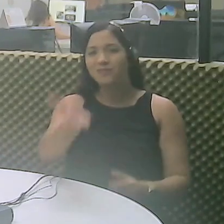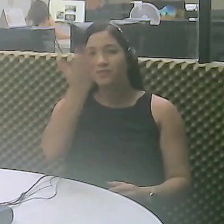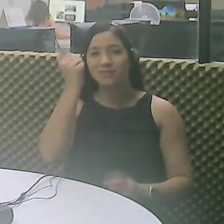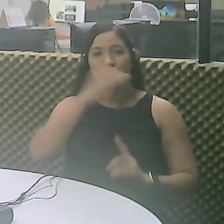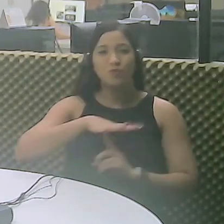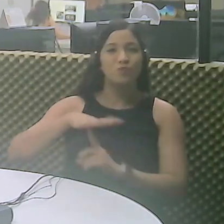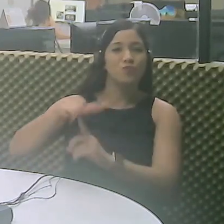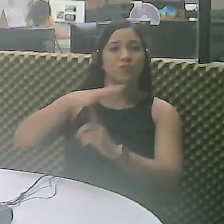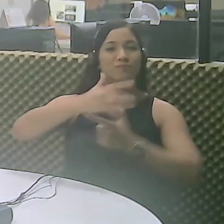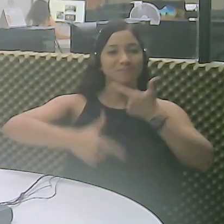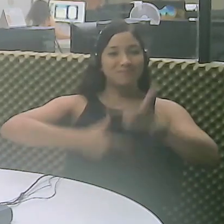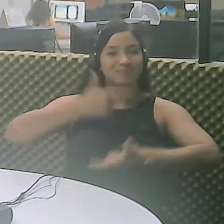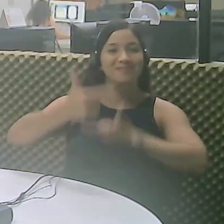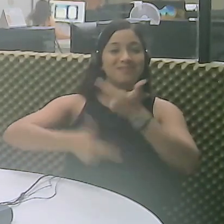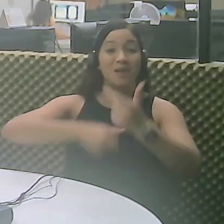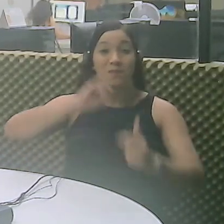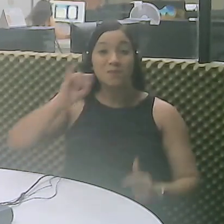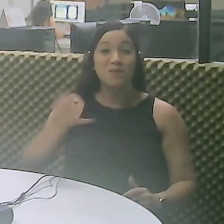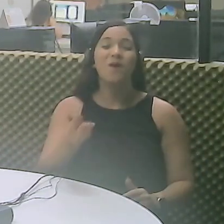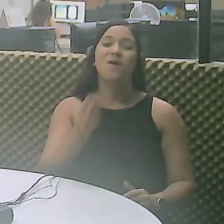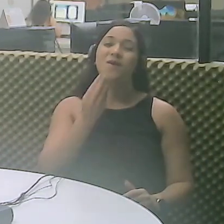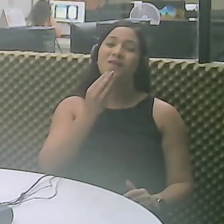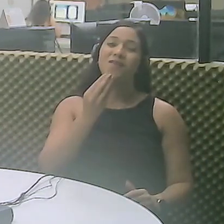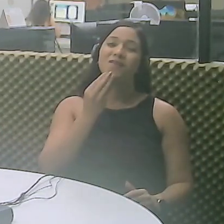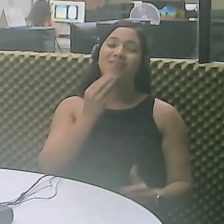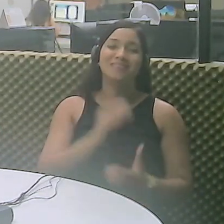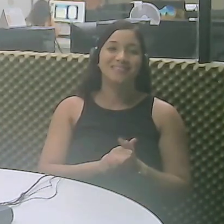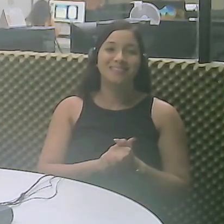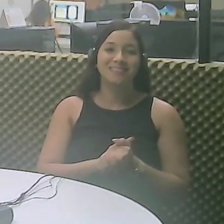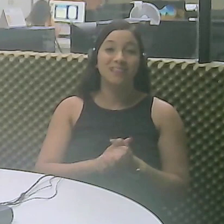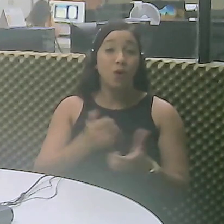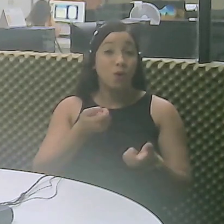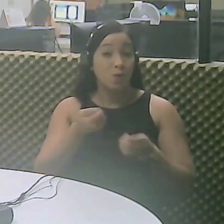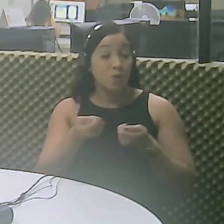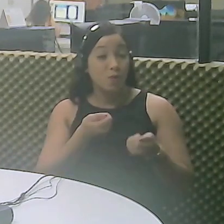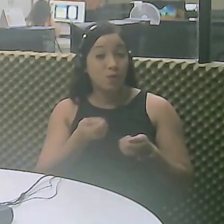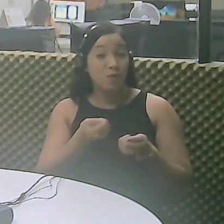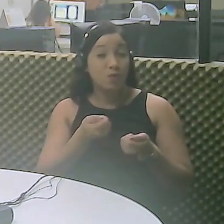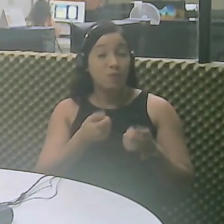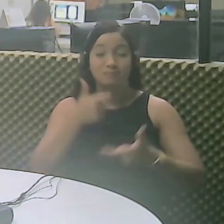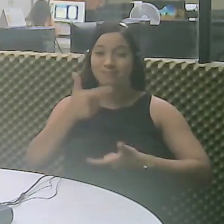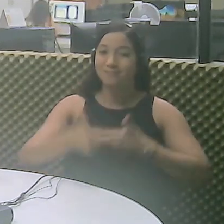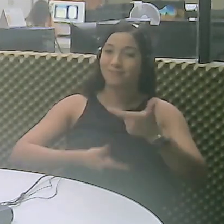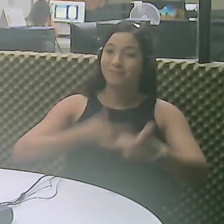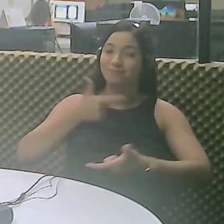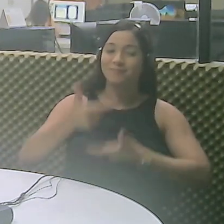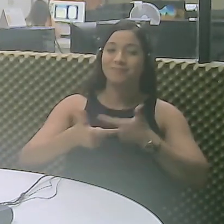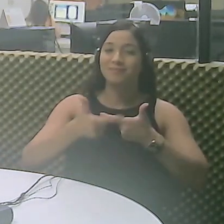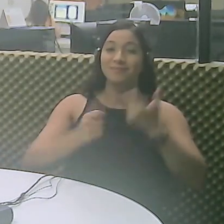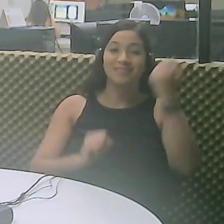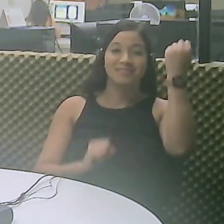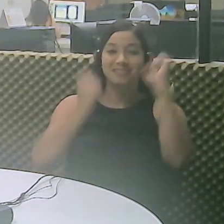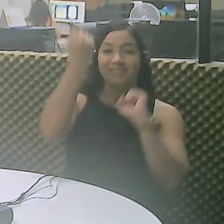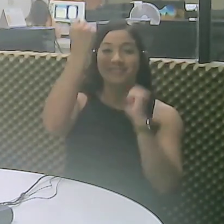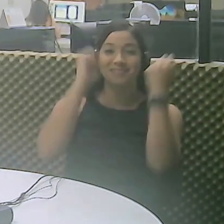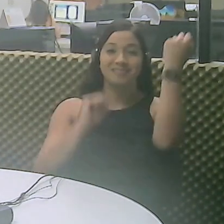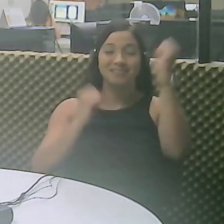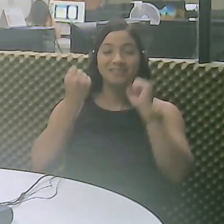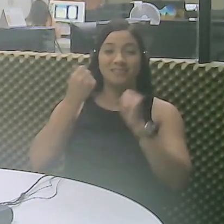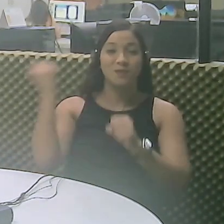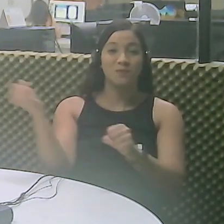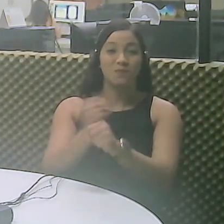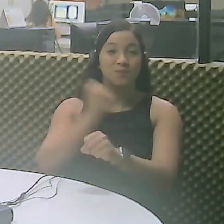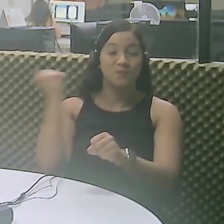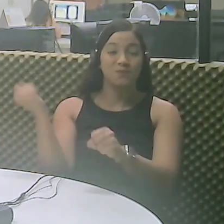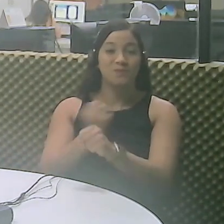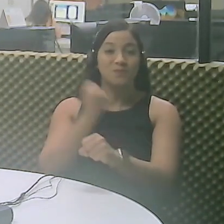mega feirão de empregos e aproveita a chance. No comércio, em serviços, na indústria, na